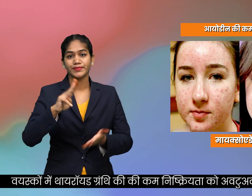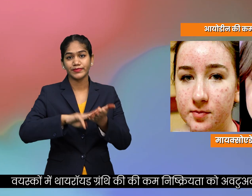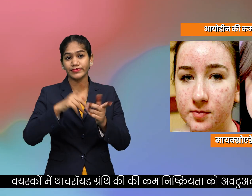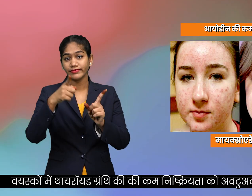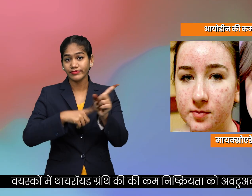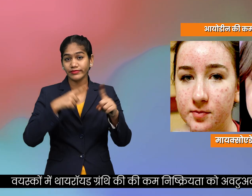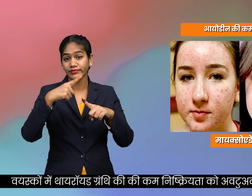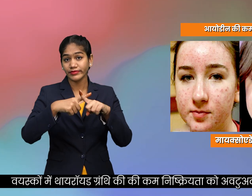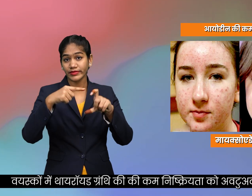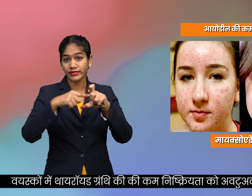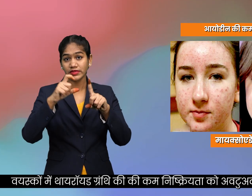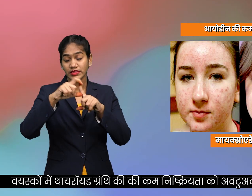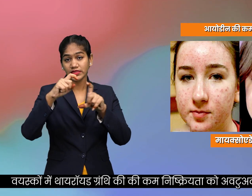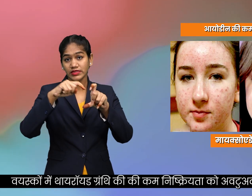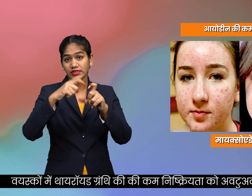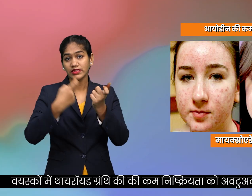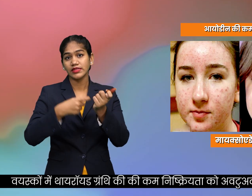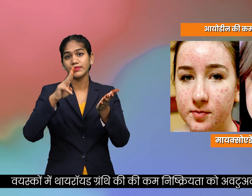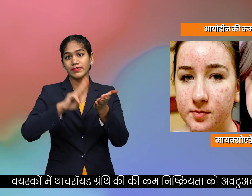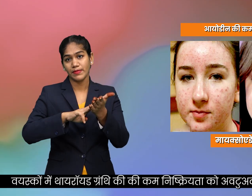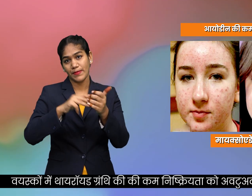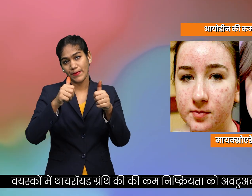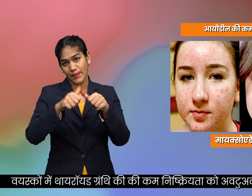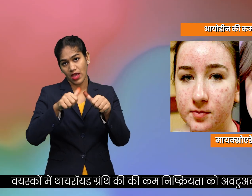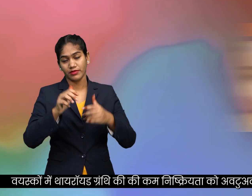अल्पक्रियता कहा जाता है।